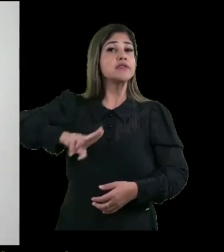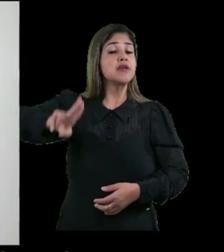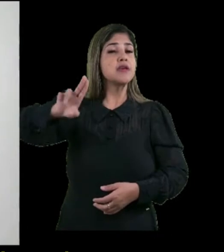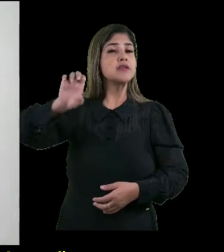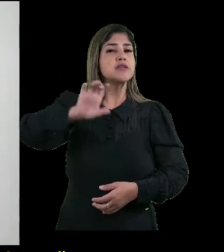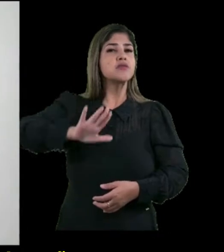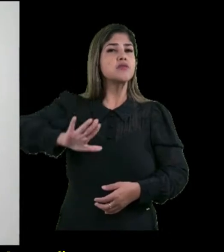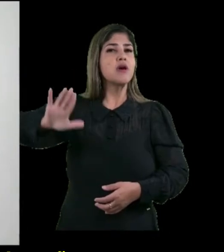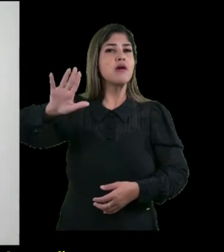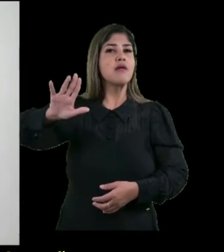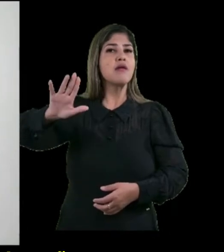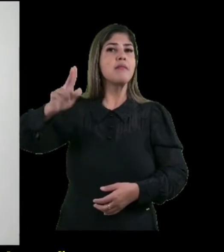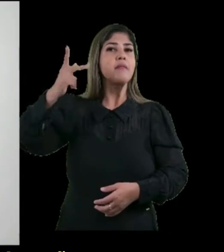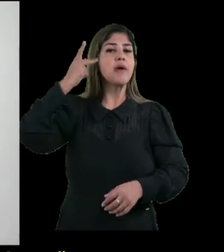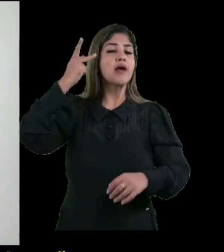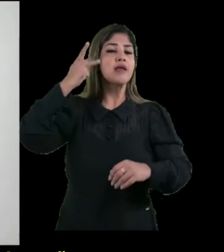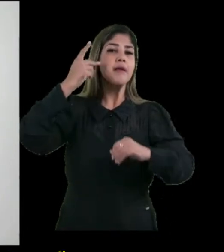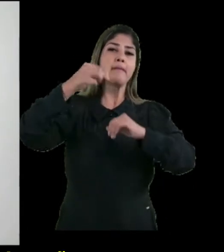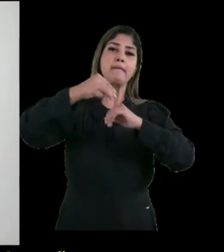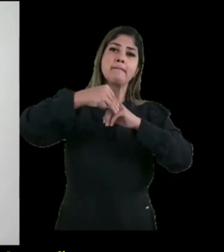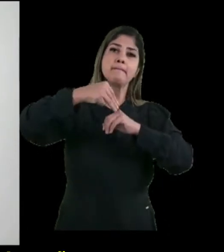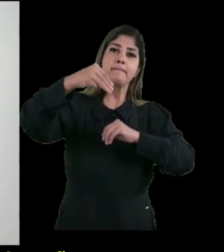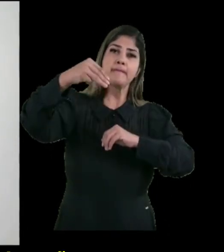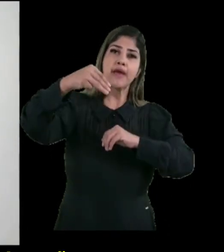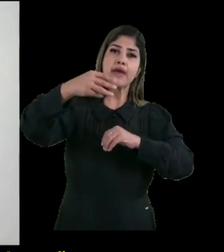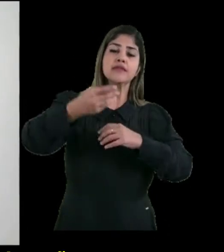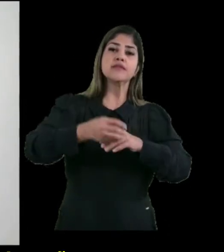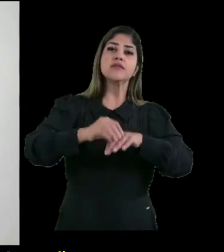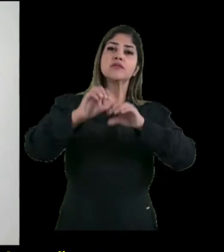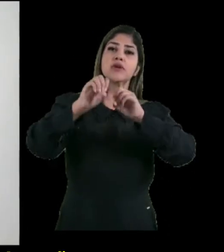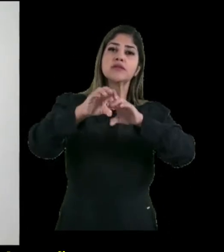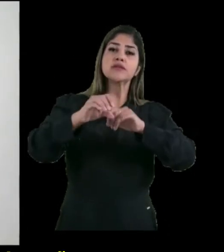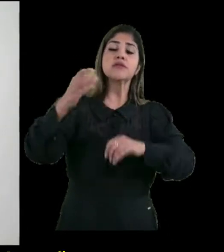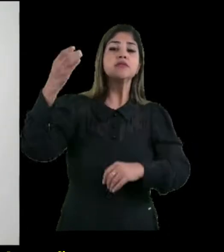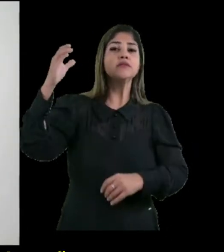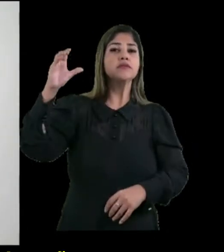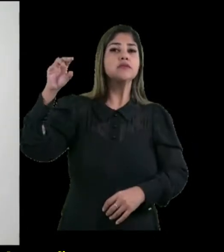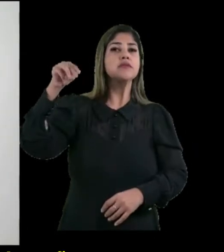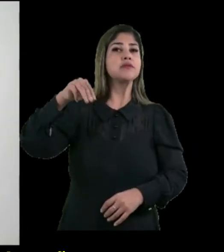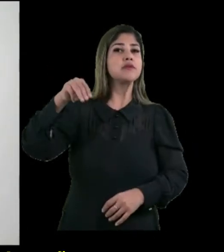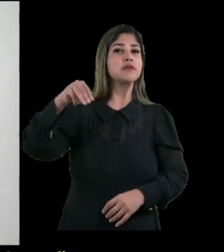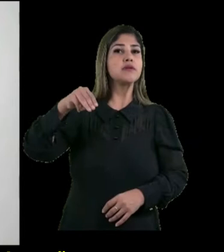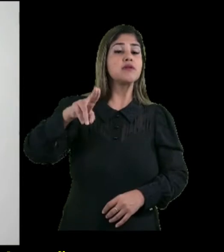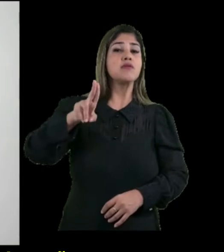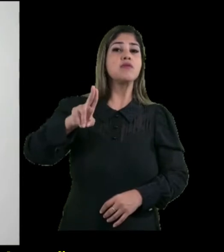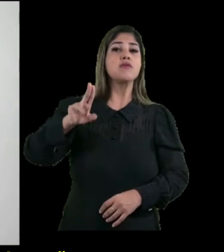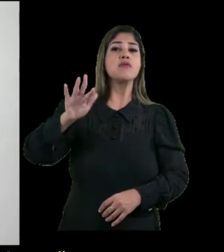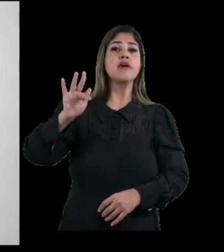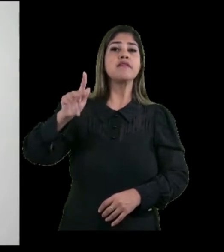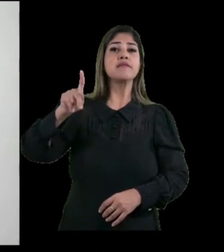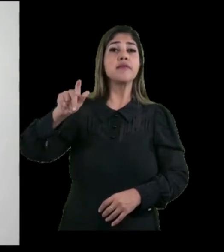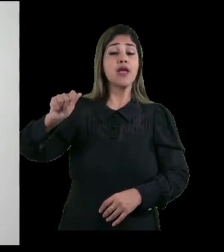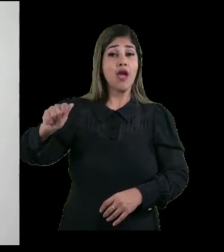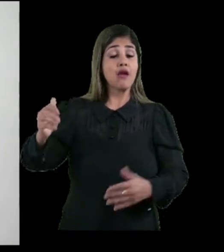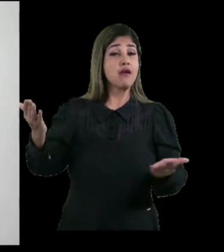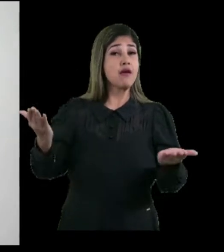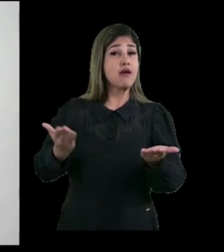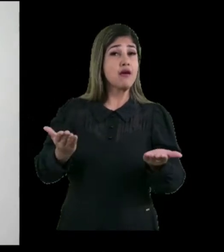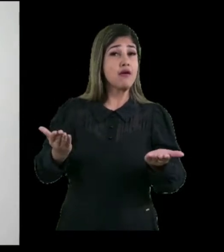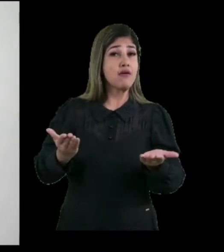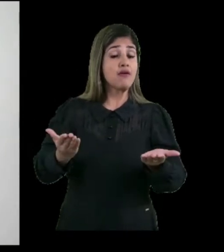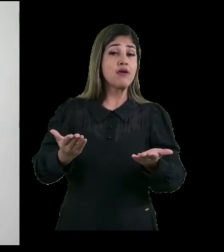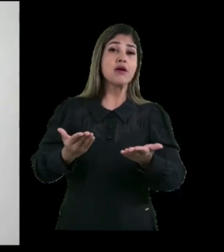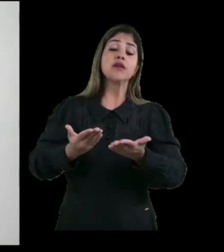Paulista. Sou mestre em Educação em Ciências e Matemática pela UFPA e